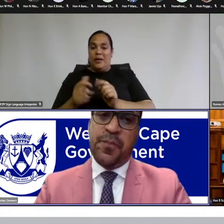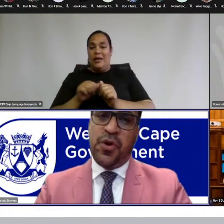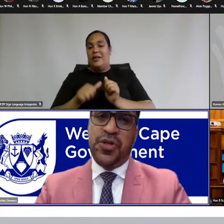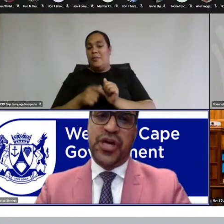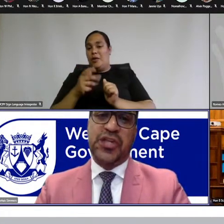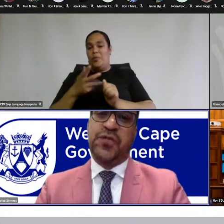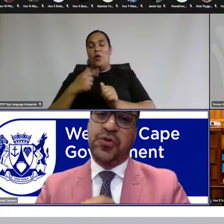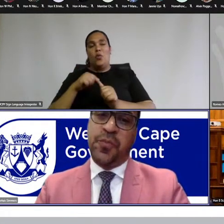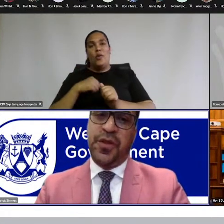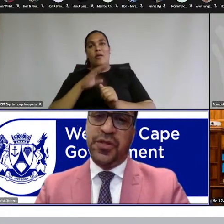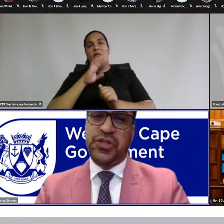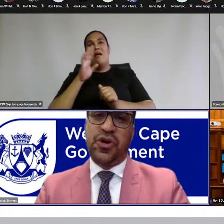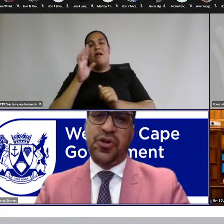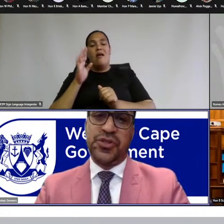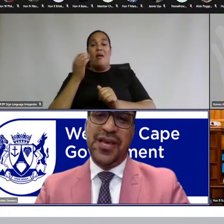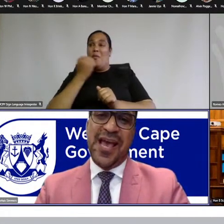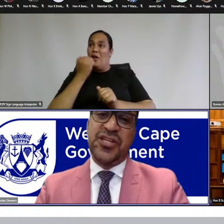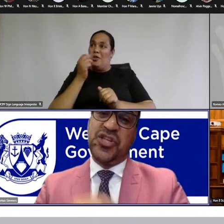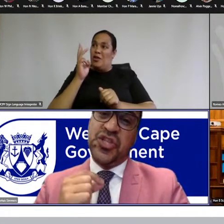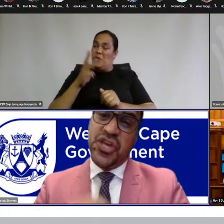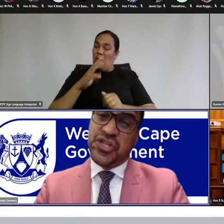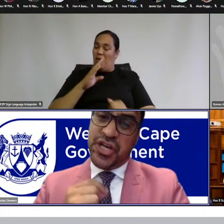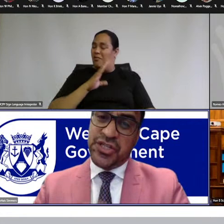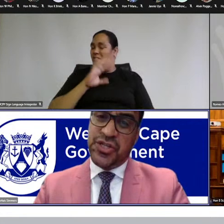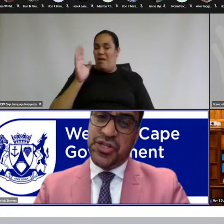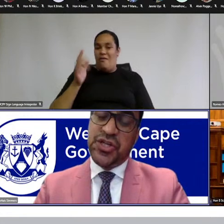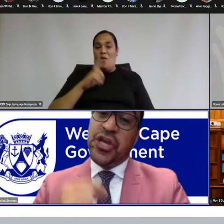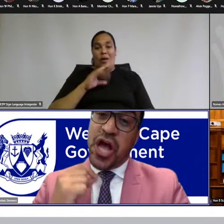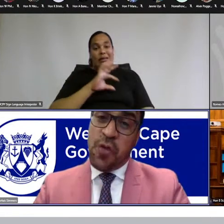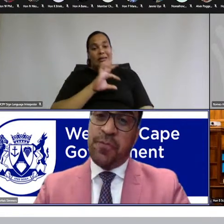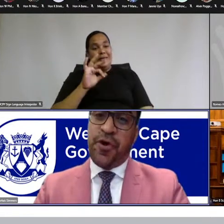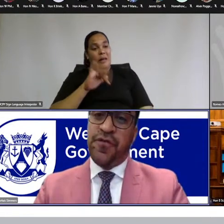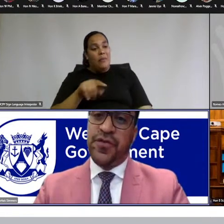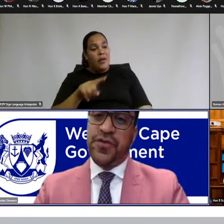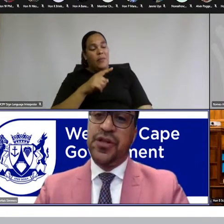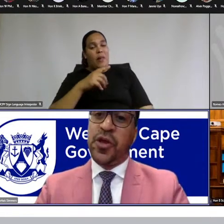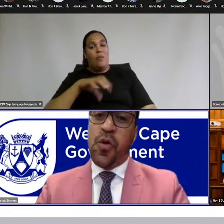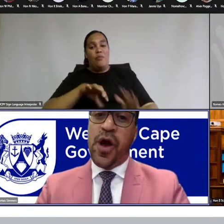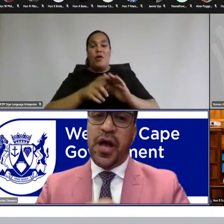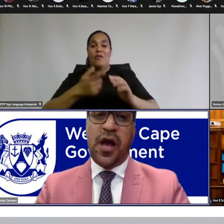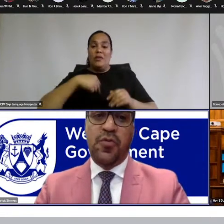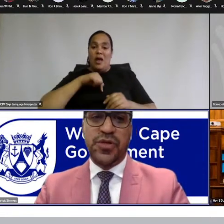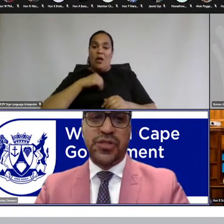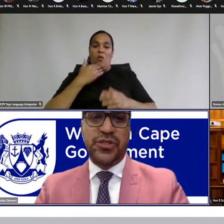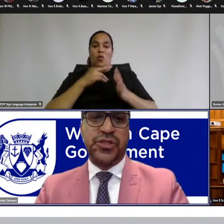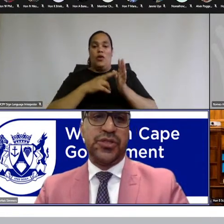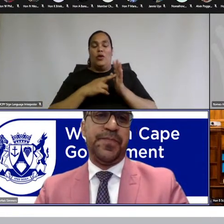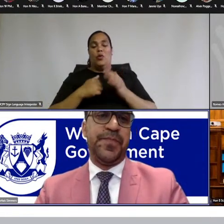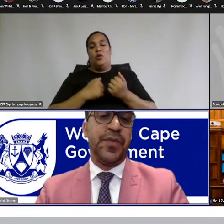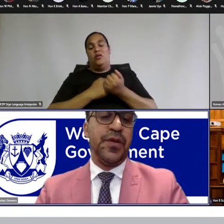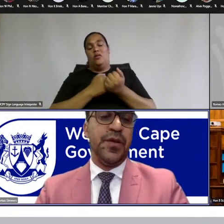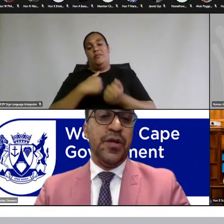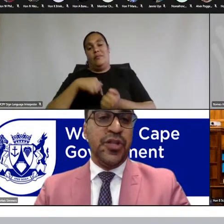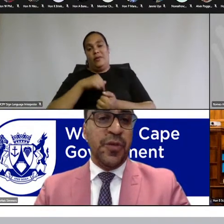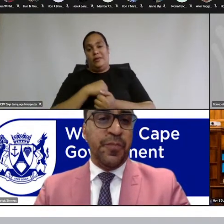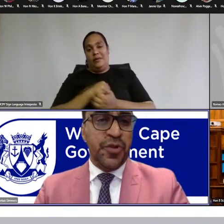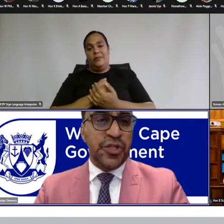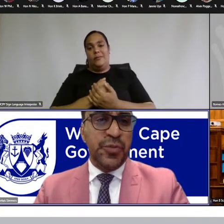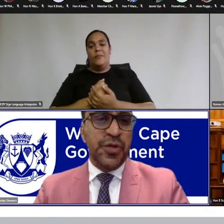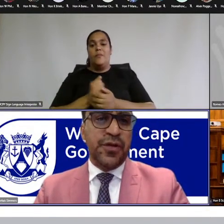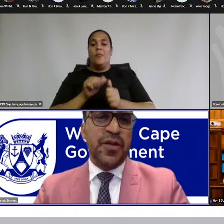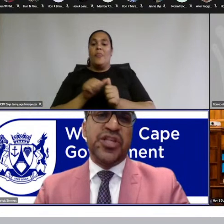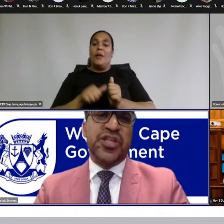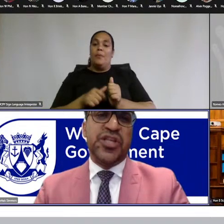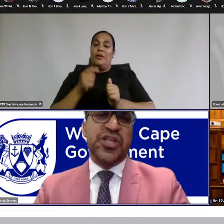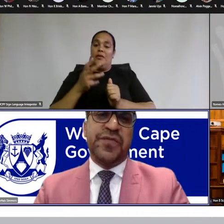Speaker, we will never apologize for adopting this stance, as it is these residents in our province that require our assistance. Deputy